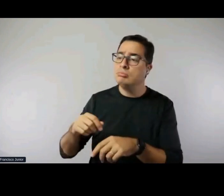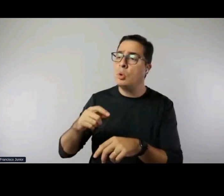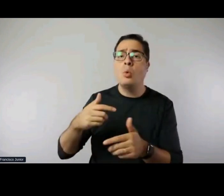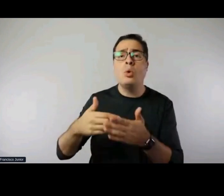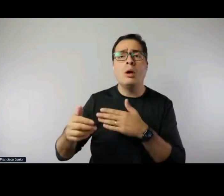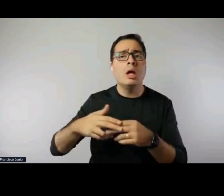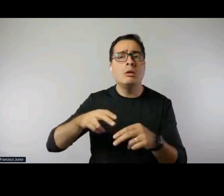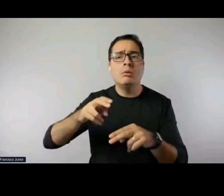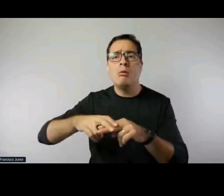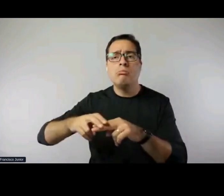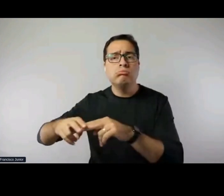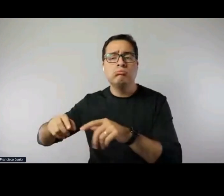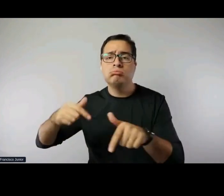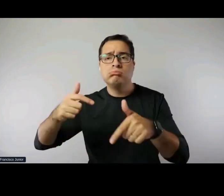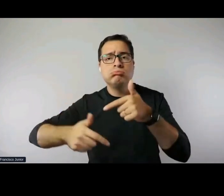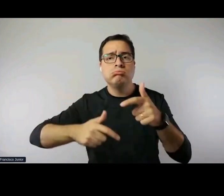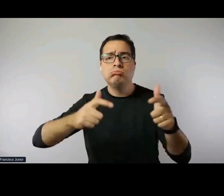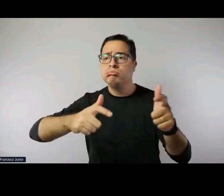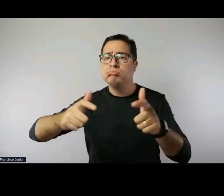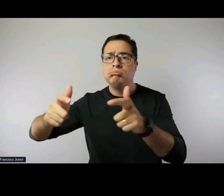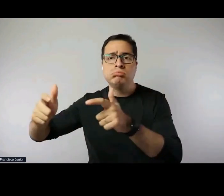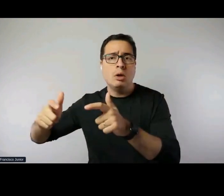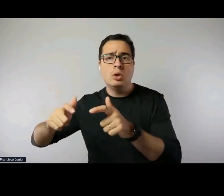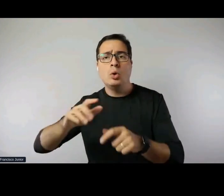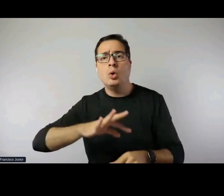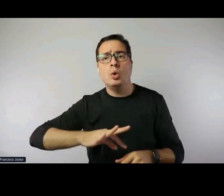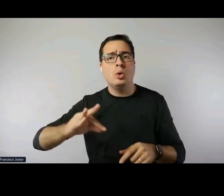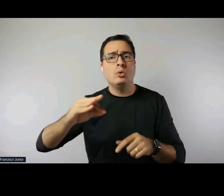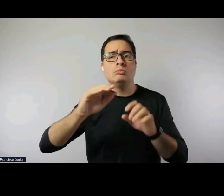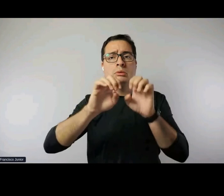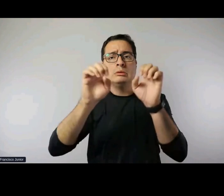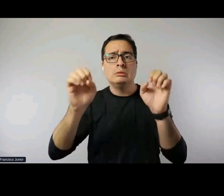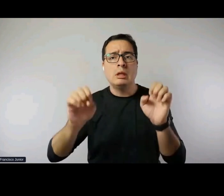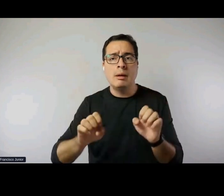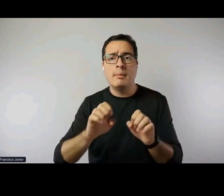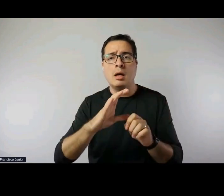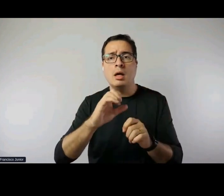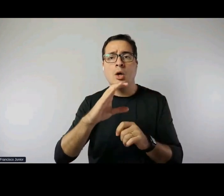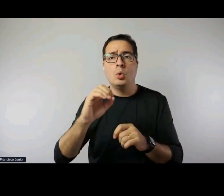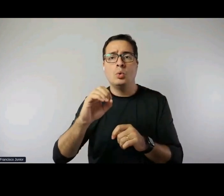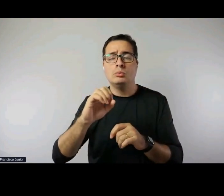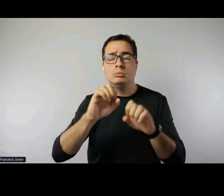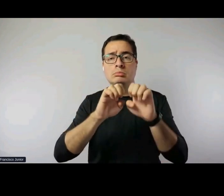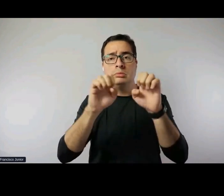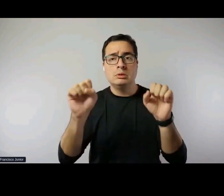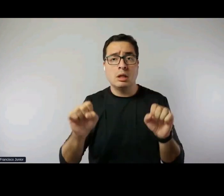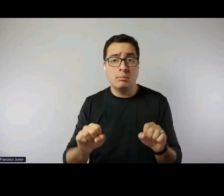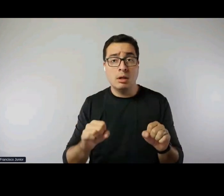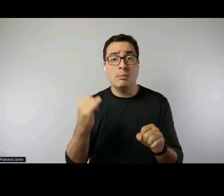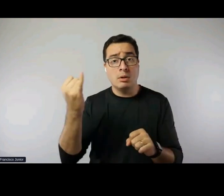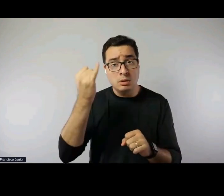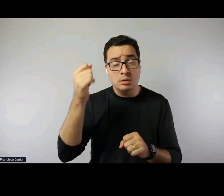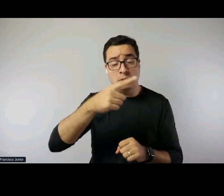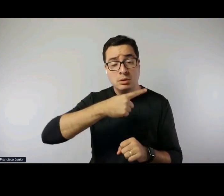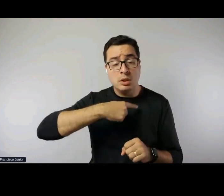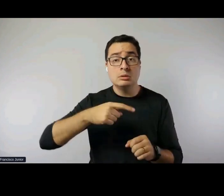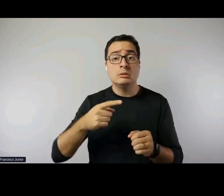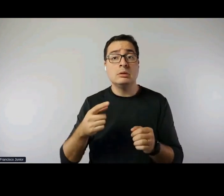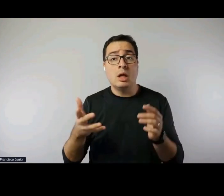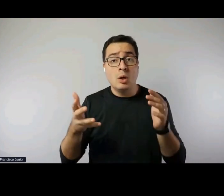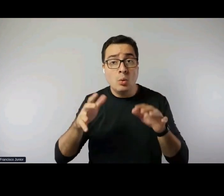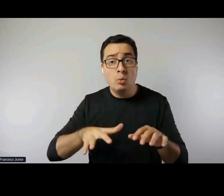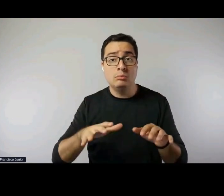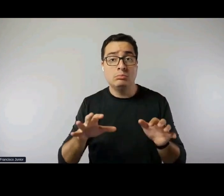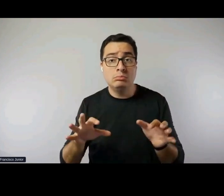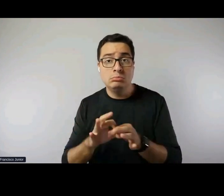cadeias, né, todo o seu ecossistema, porque é importante que nós estejamos sempre incluídos. E não exijam que